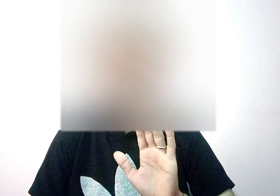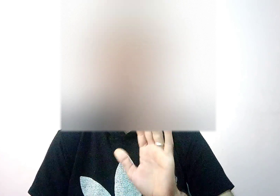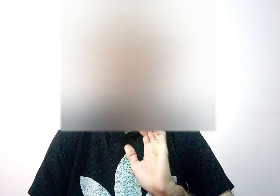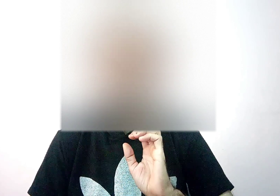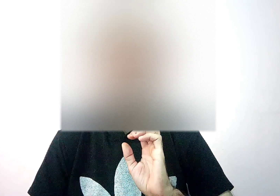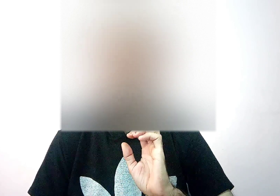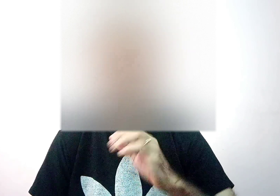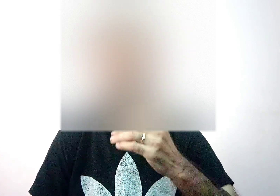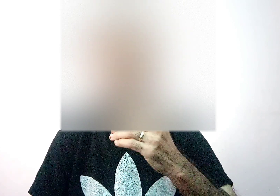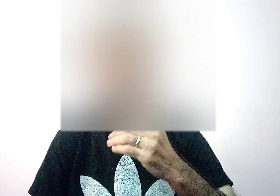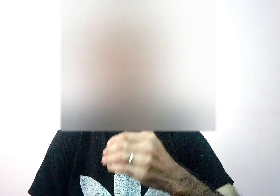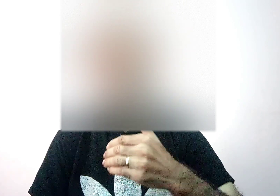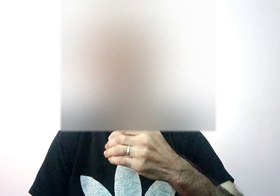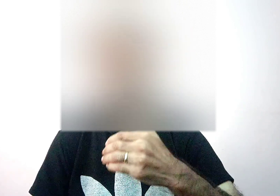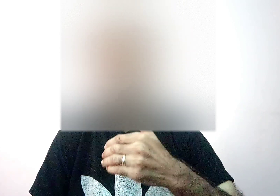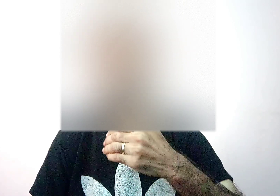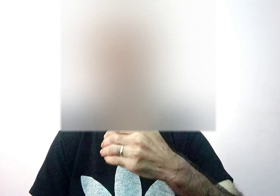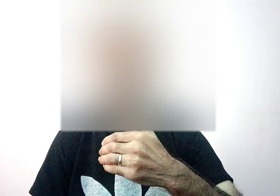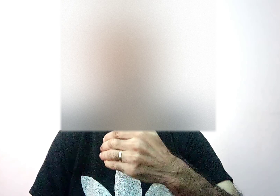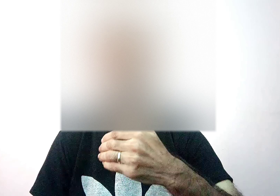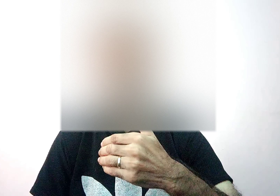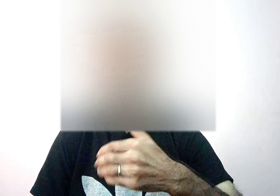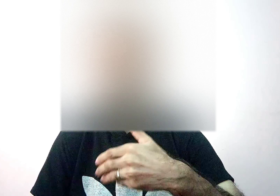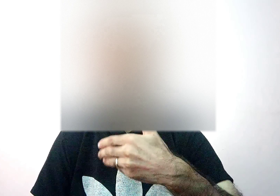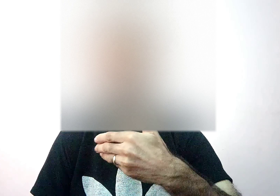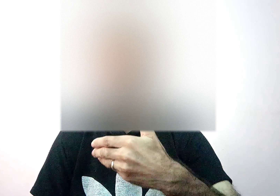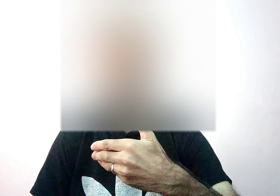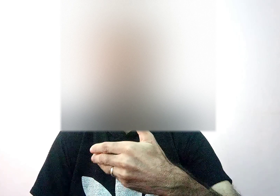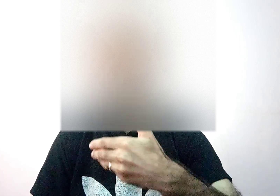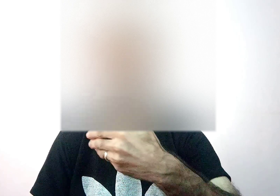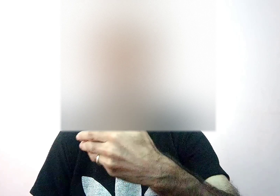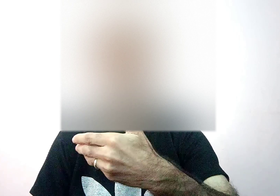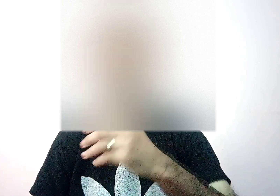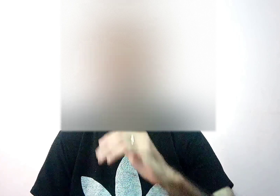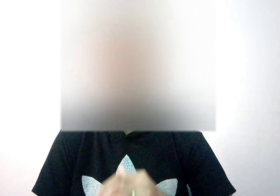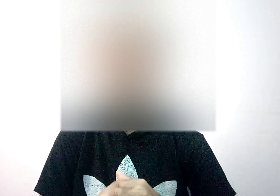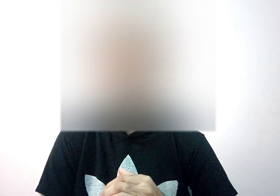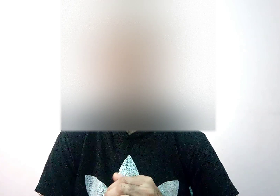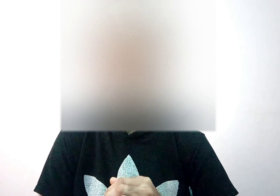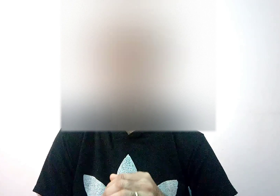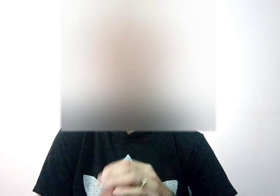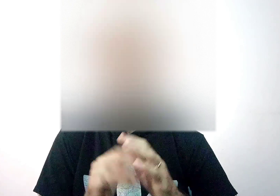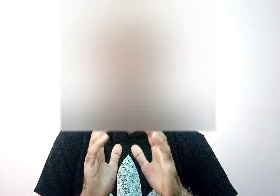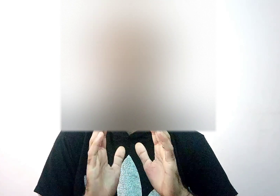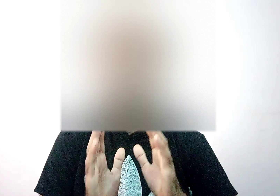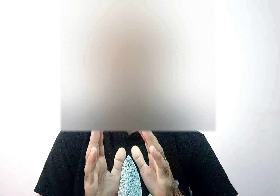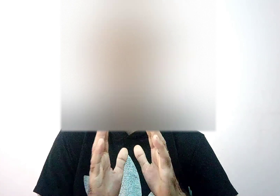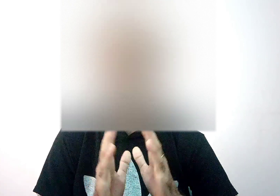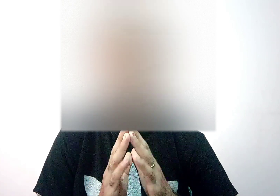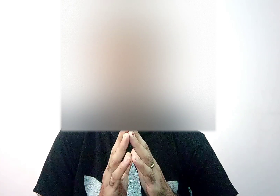واضحين، والخبر ده كان نازل على السوشيال ميديا من اسبوع او من اسبوعين تقريبا، قالوا في انقسام في الجيش